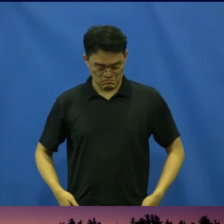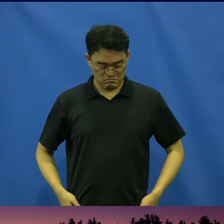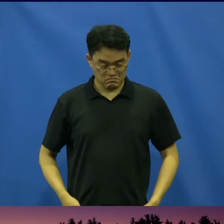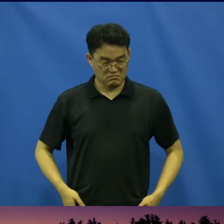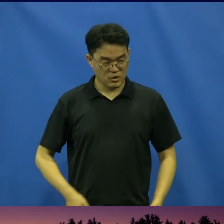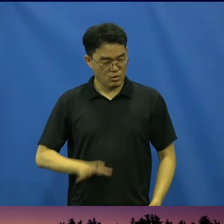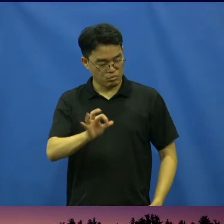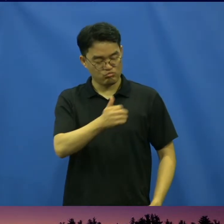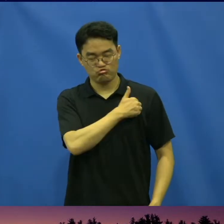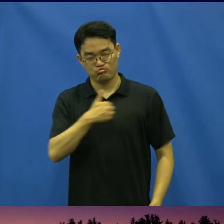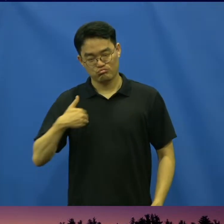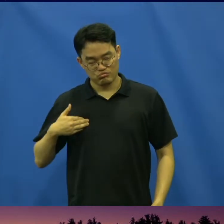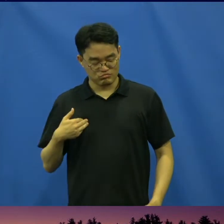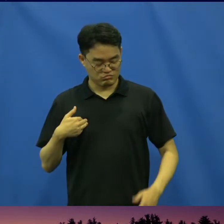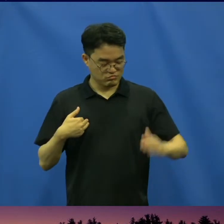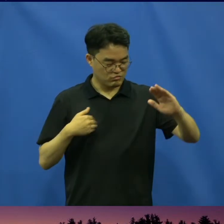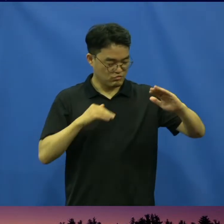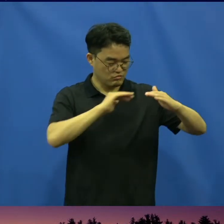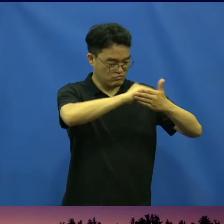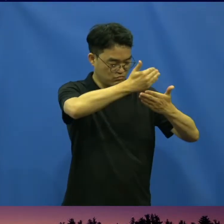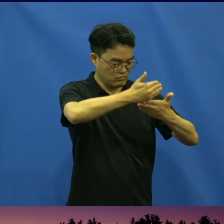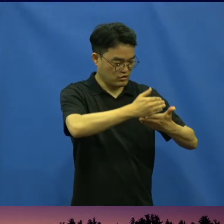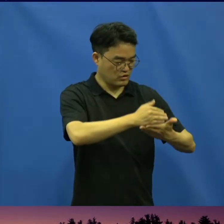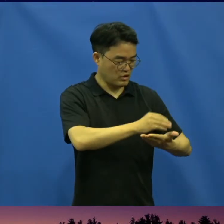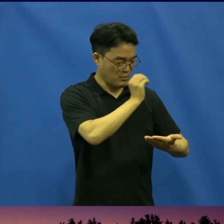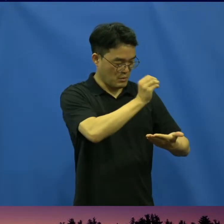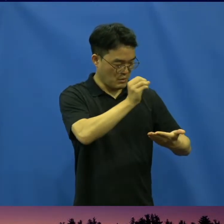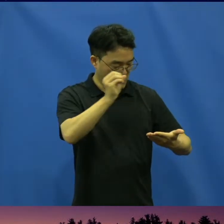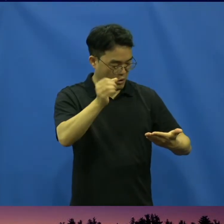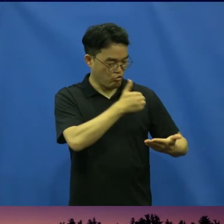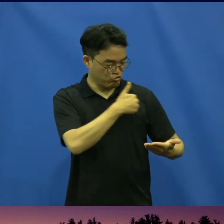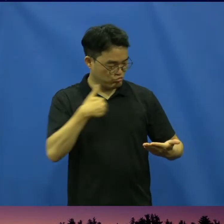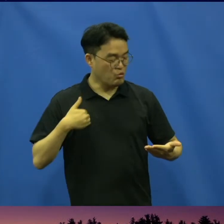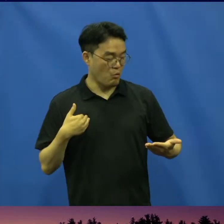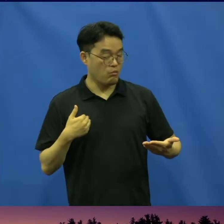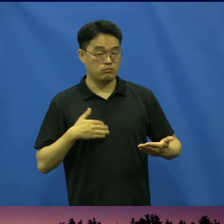할 수 있을 것처럼 자꾸 착각을 해요.